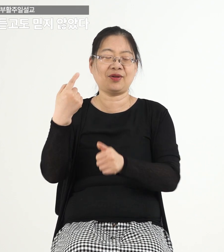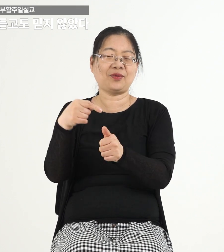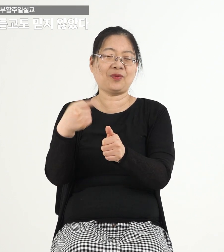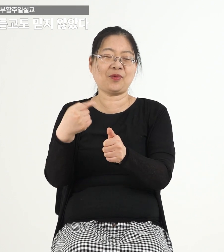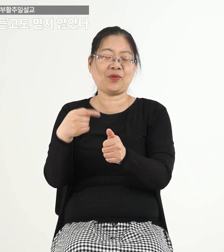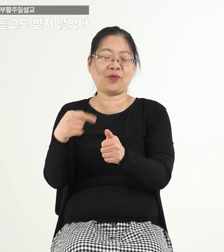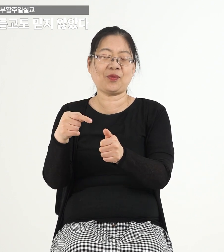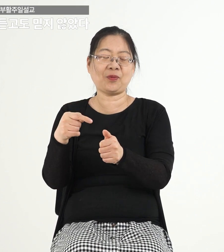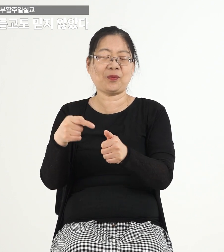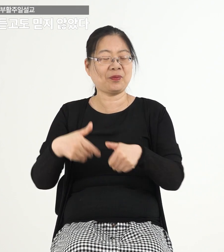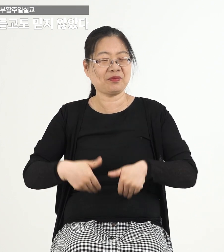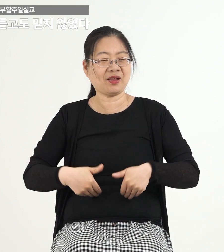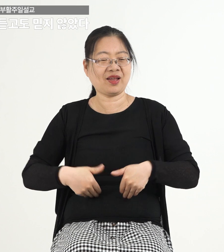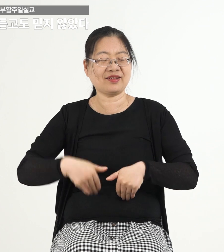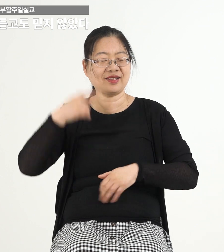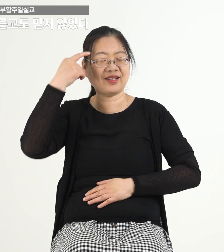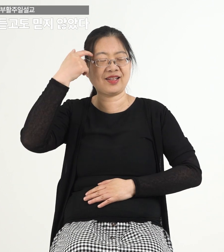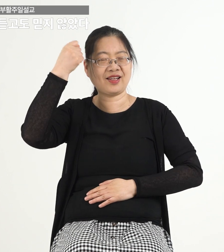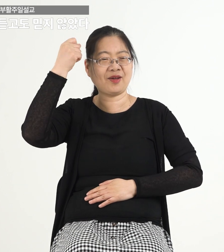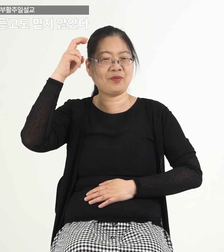되겠다. 그래도